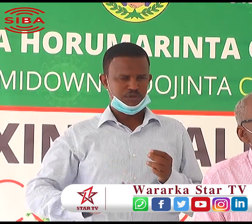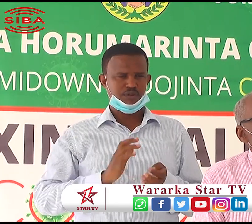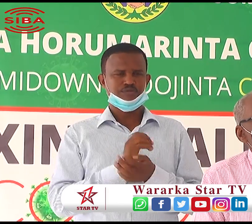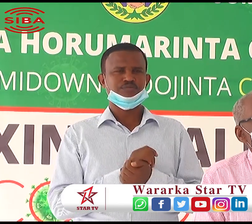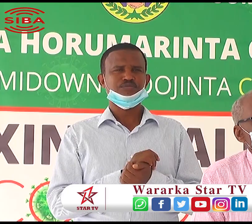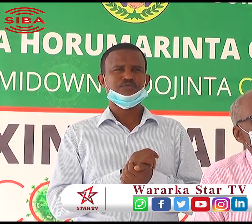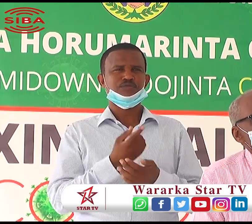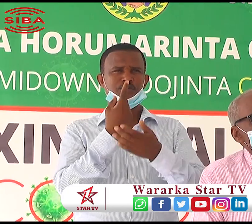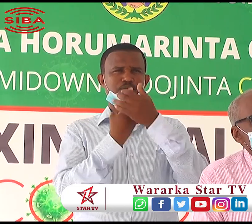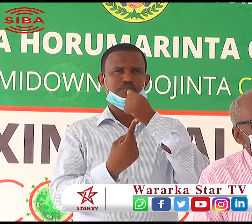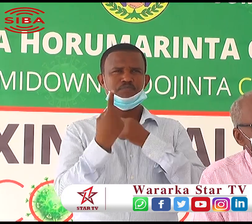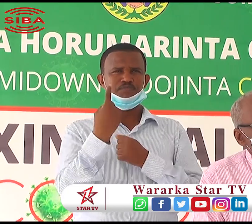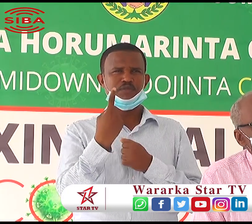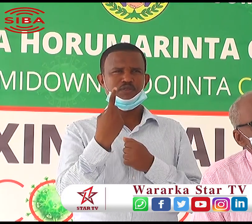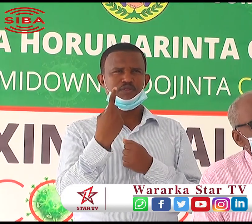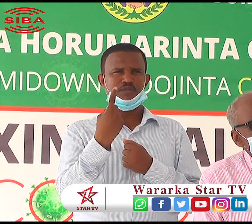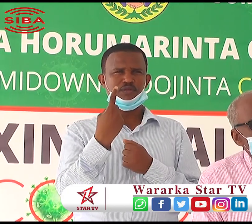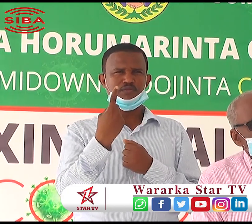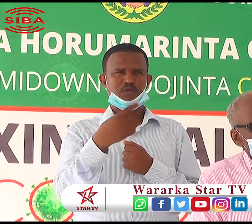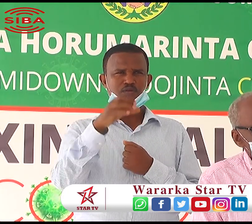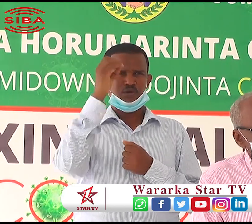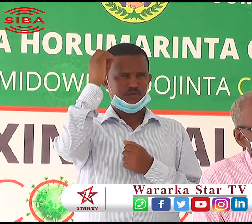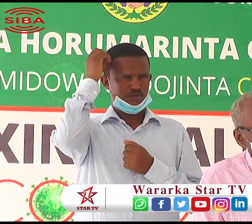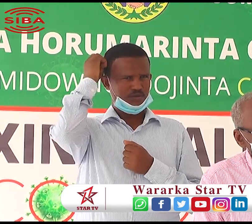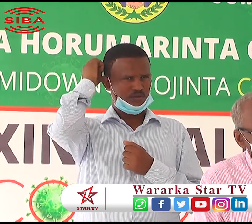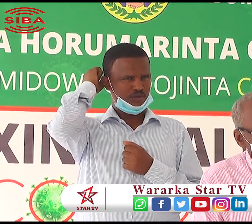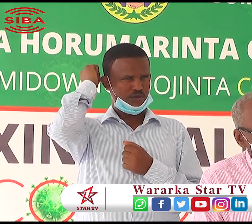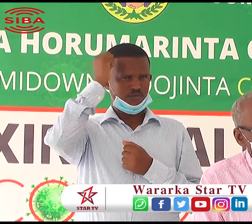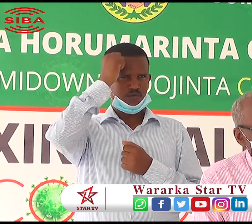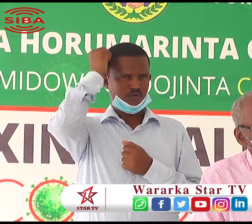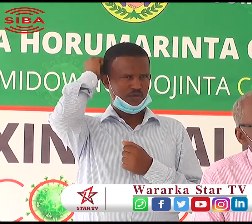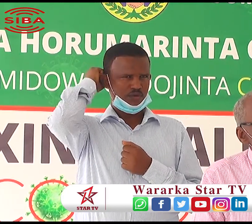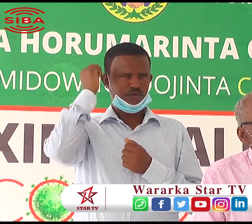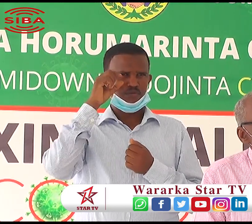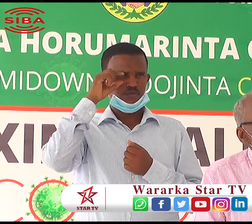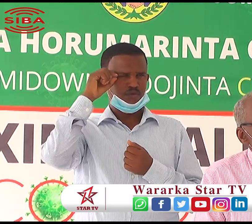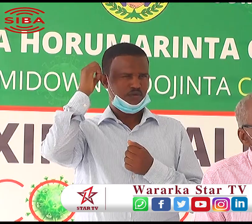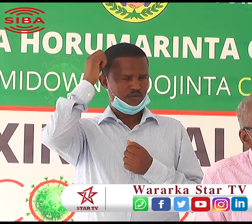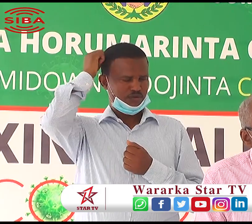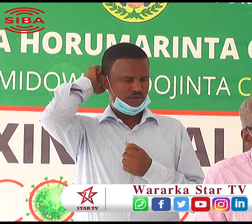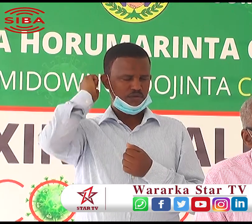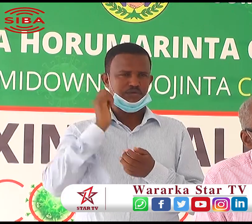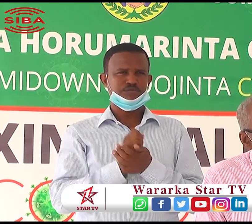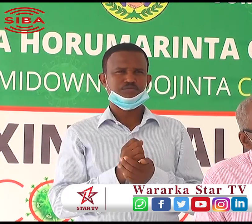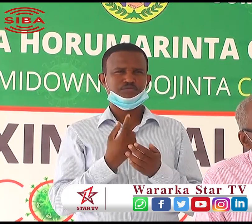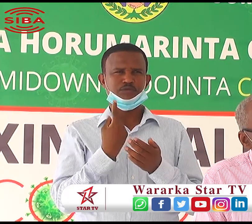kamidina waxa weeye Singapore wadanka Singapore ee laa jasiirada midna waa